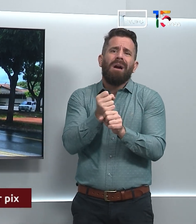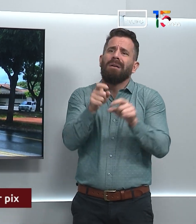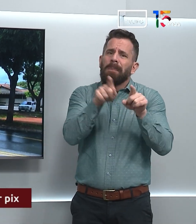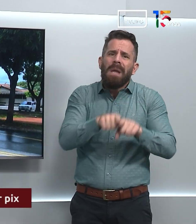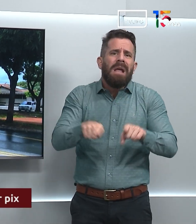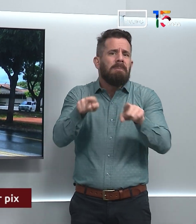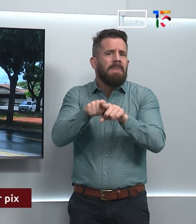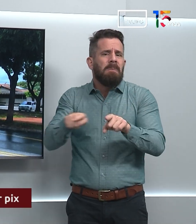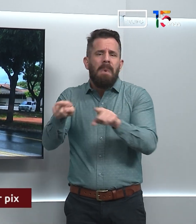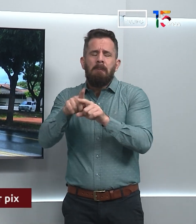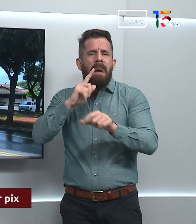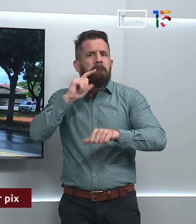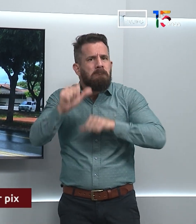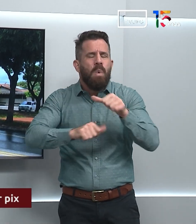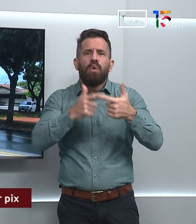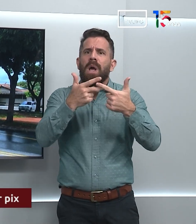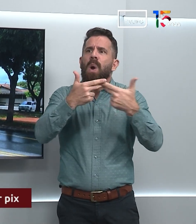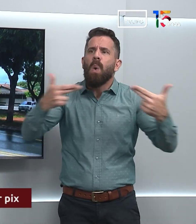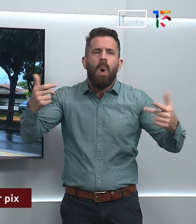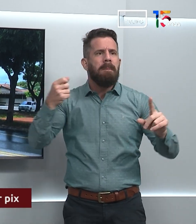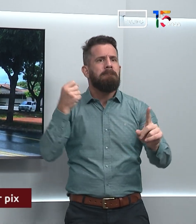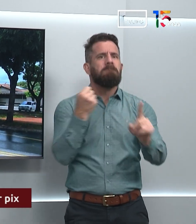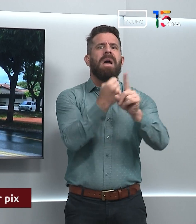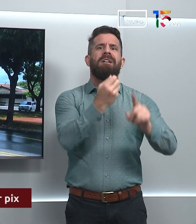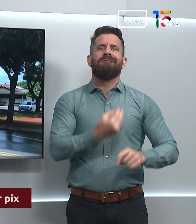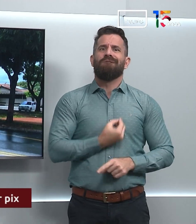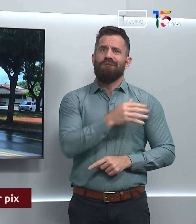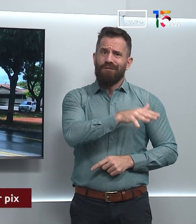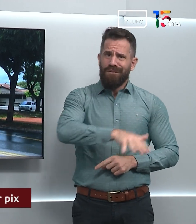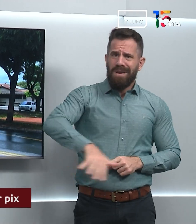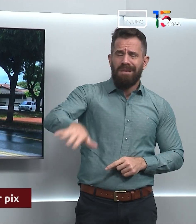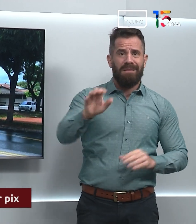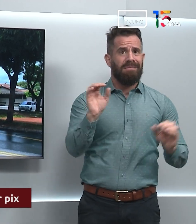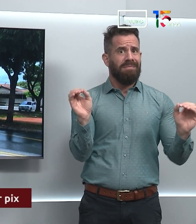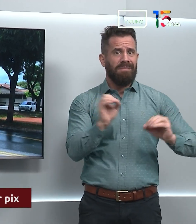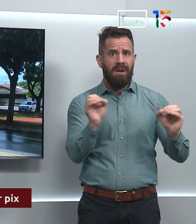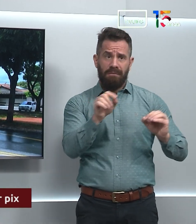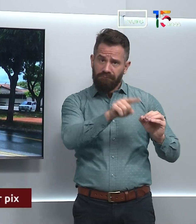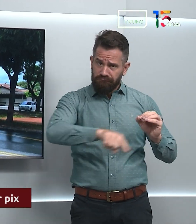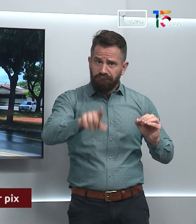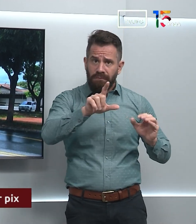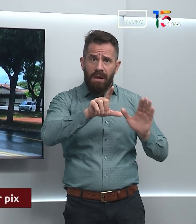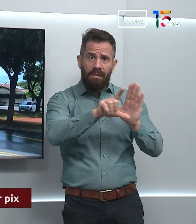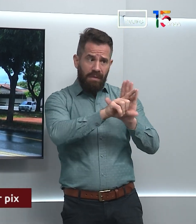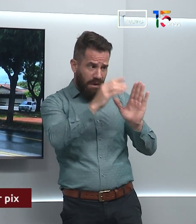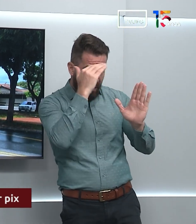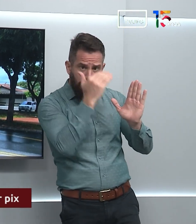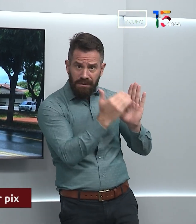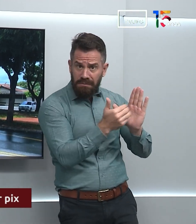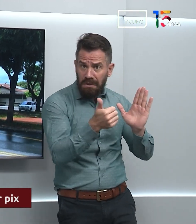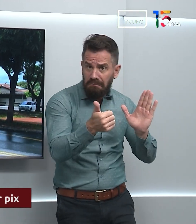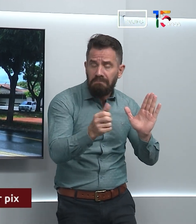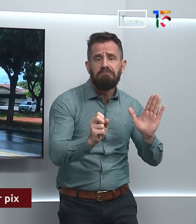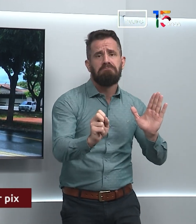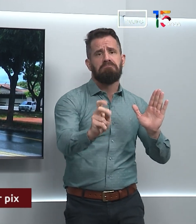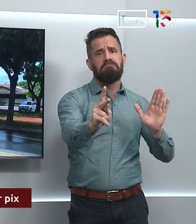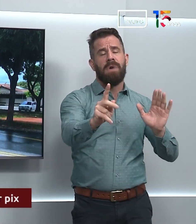muda na vida dos brasileiros que respeitam as leis, já que a ideia é comparar os números e saber se o que você